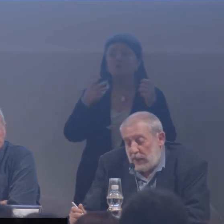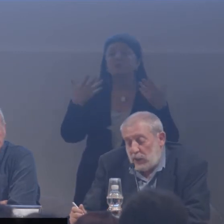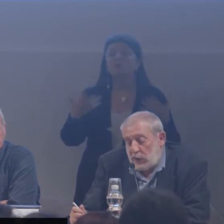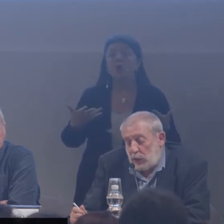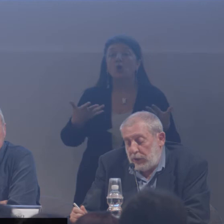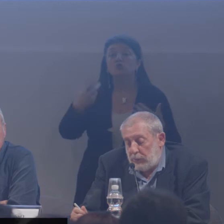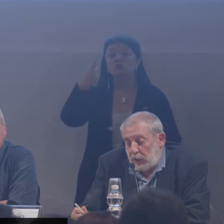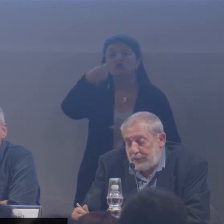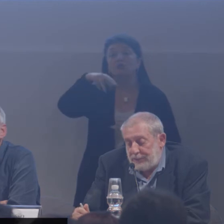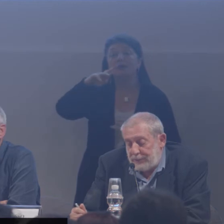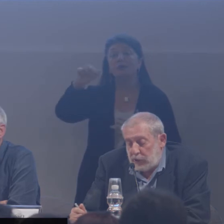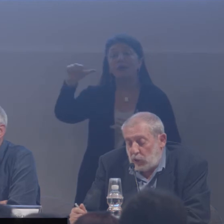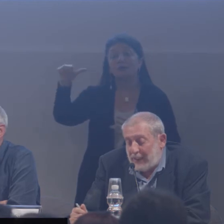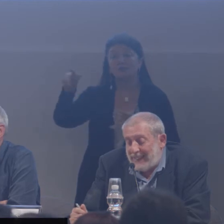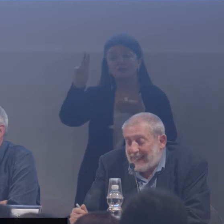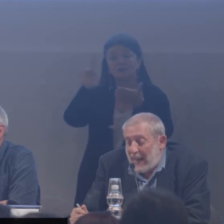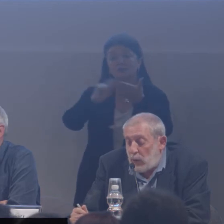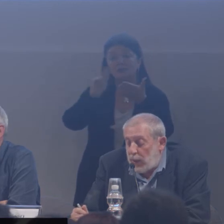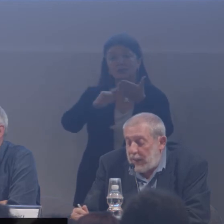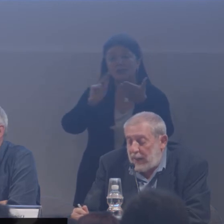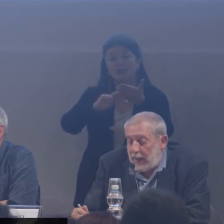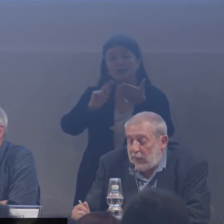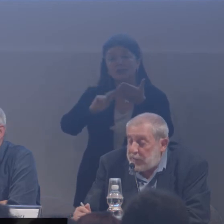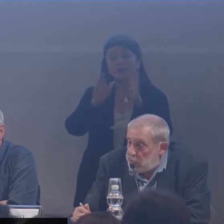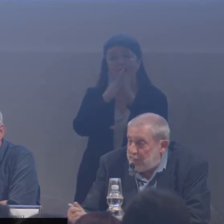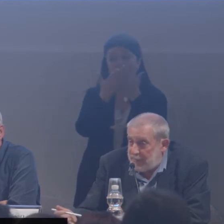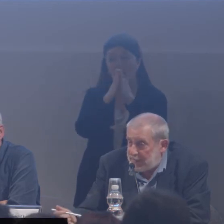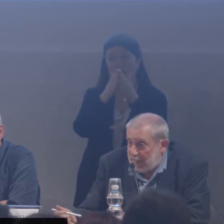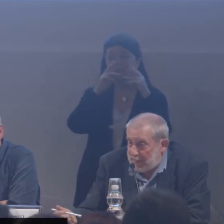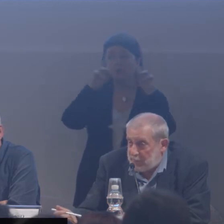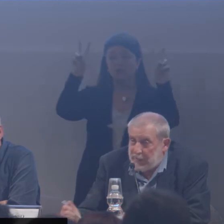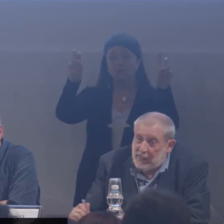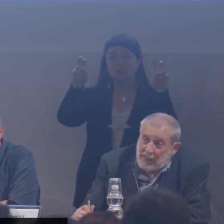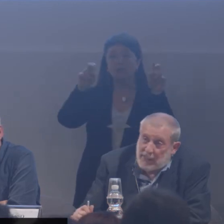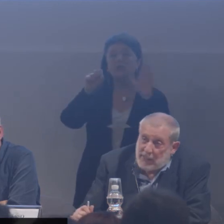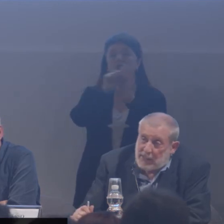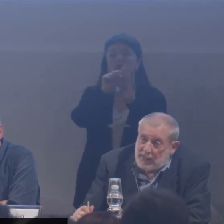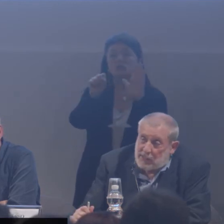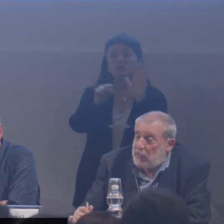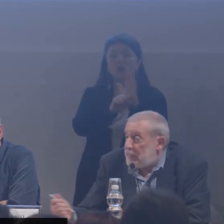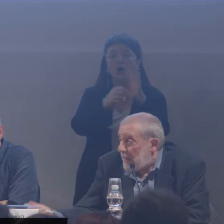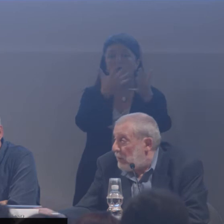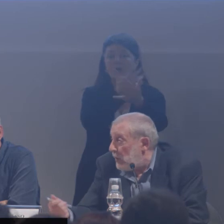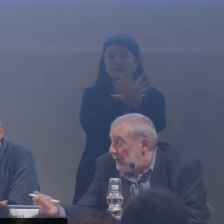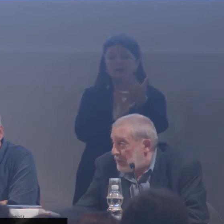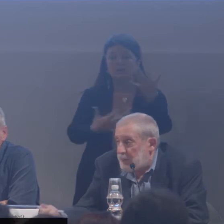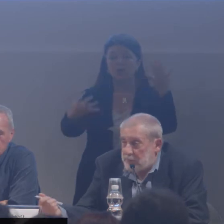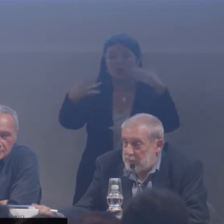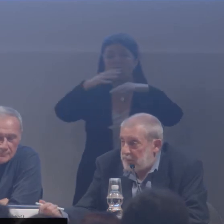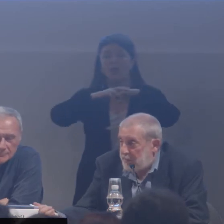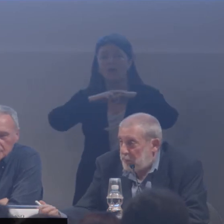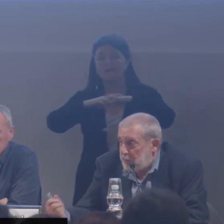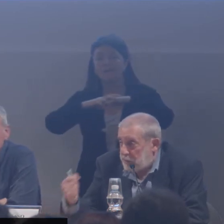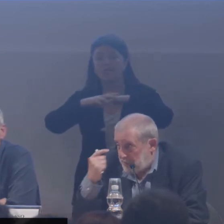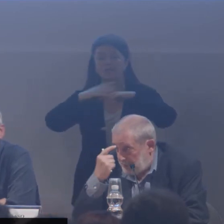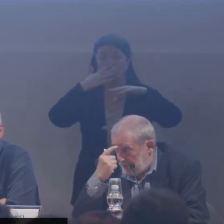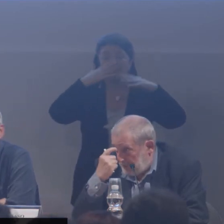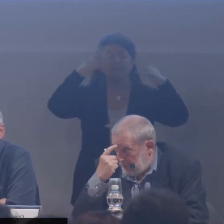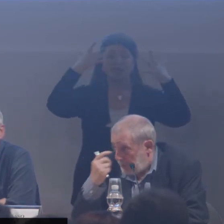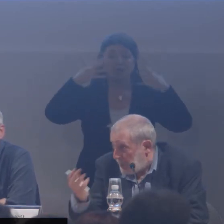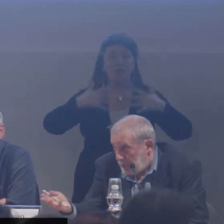questo libro, Storie di sangue, amici e fantasmi. storia di sangue, si